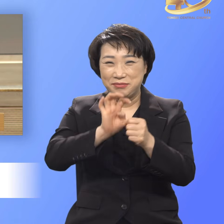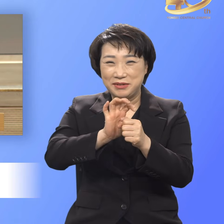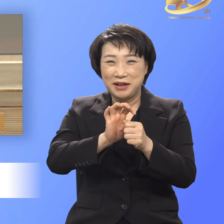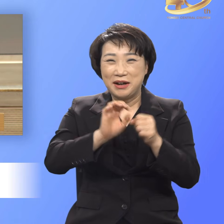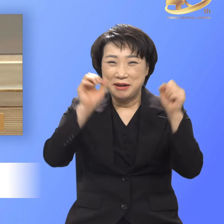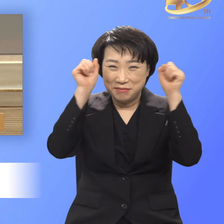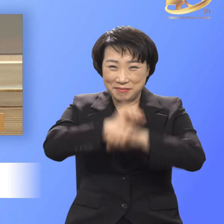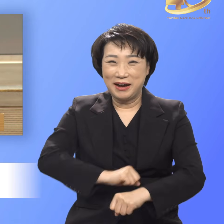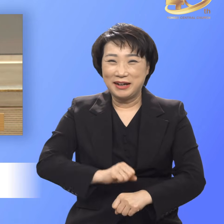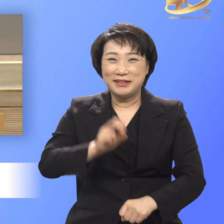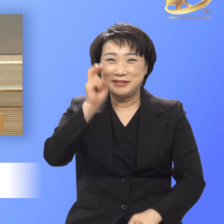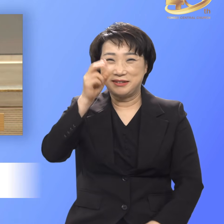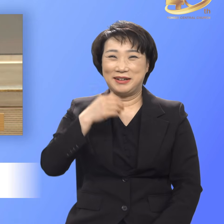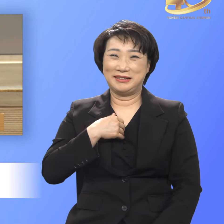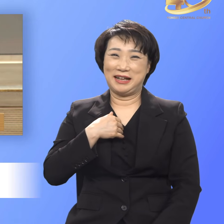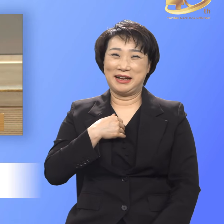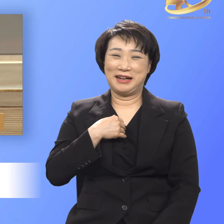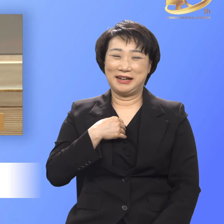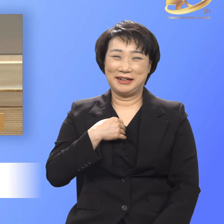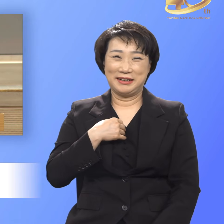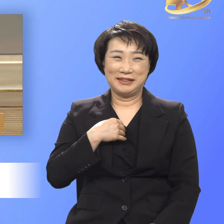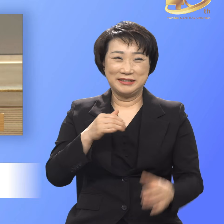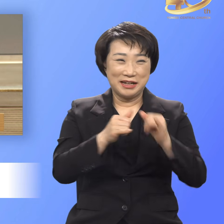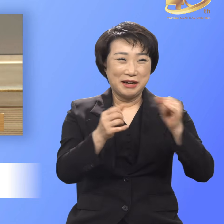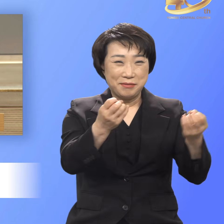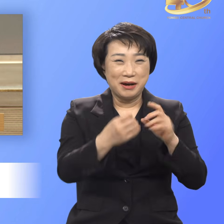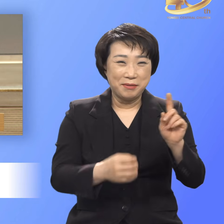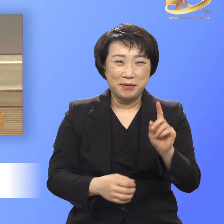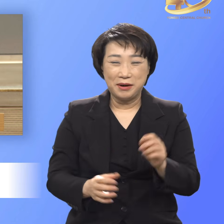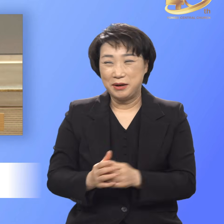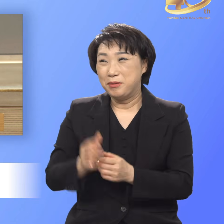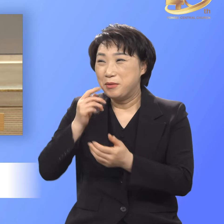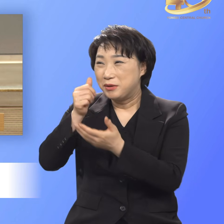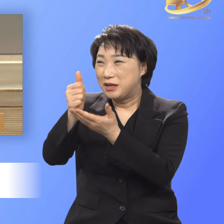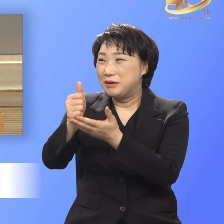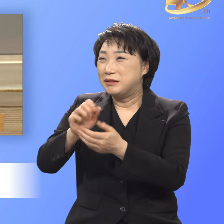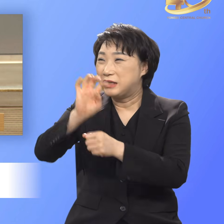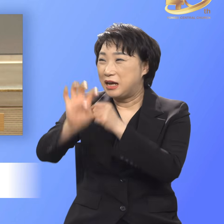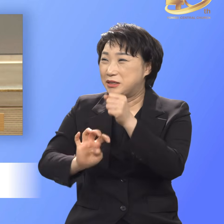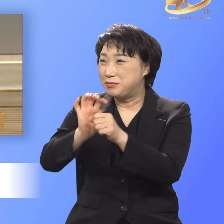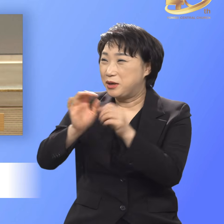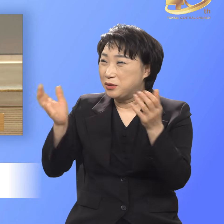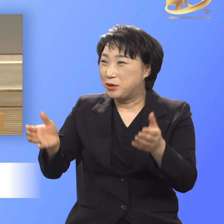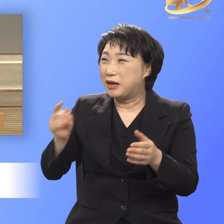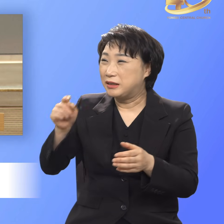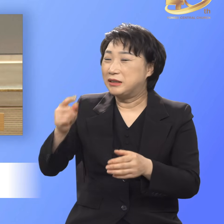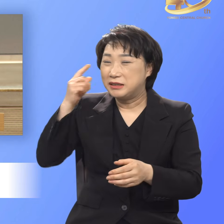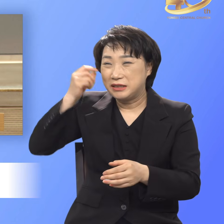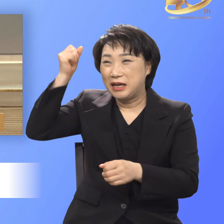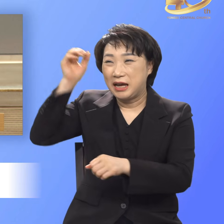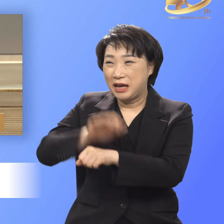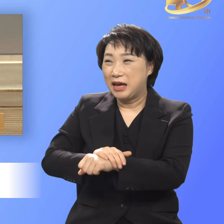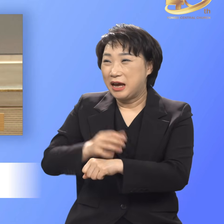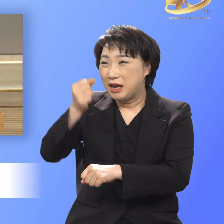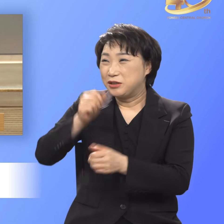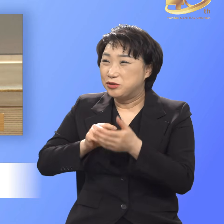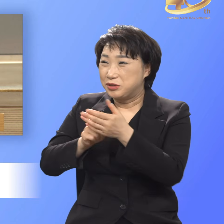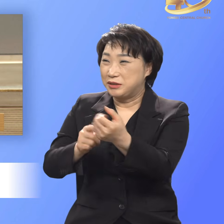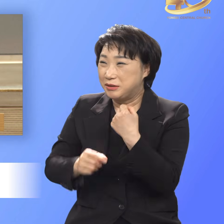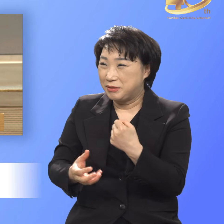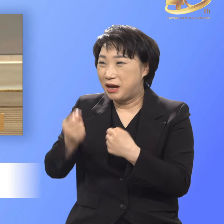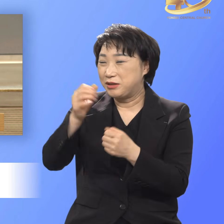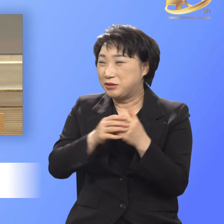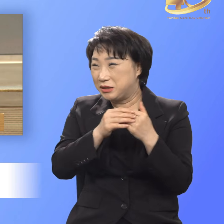40년 망했다. 난 사람들이 그래, 목사님은 참 40년간 그 지혜를 가지고, 그 추진력 가지고,